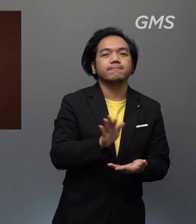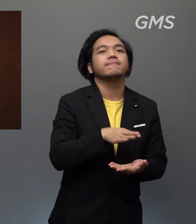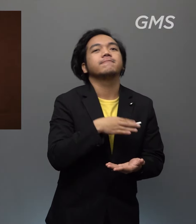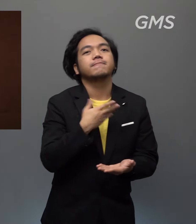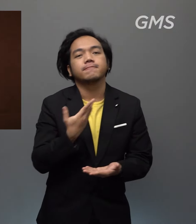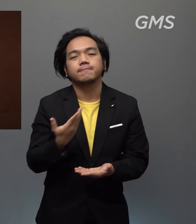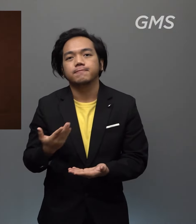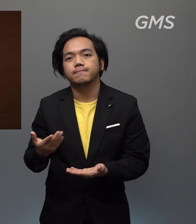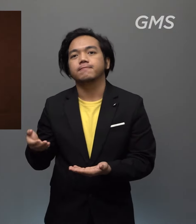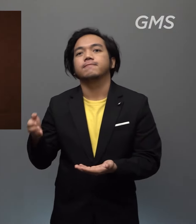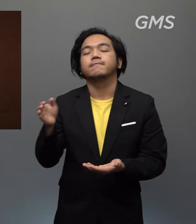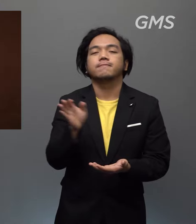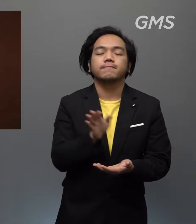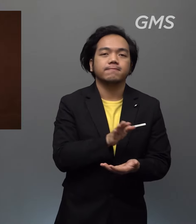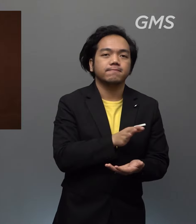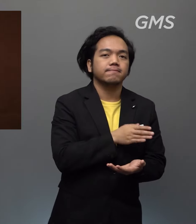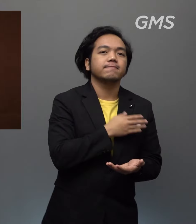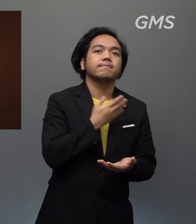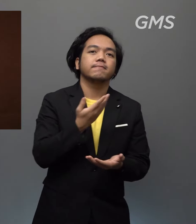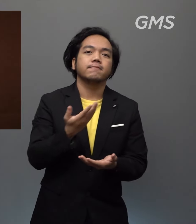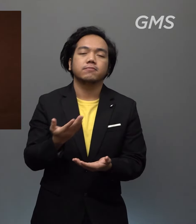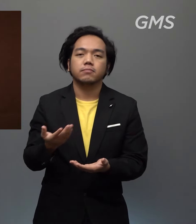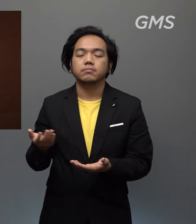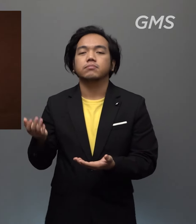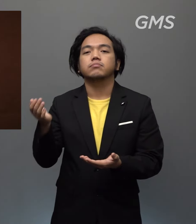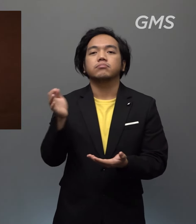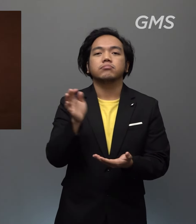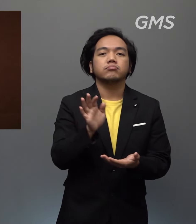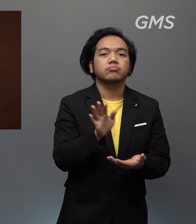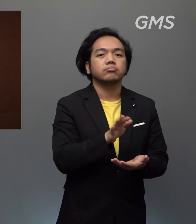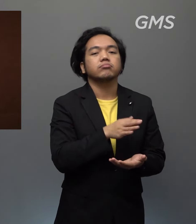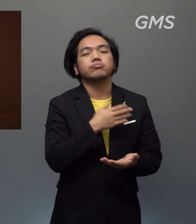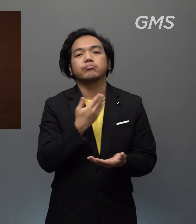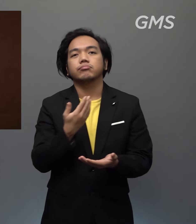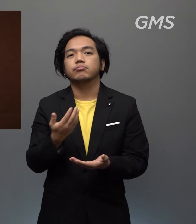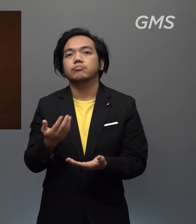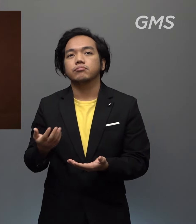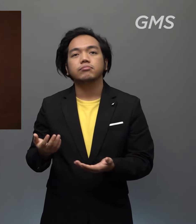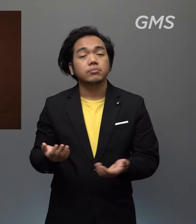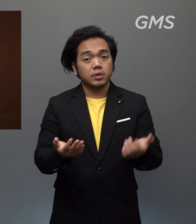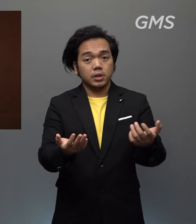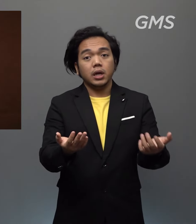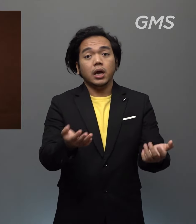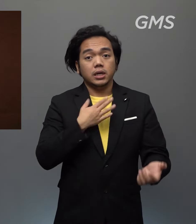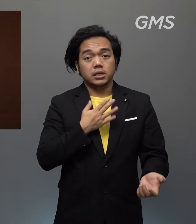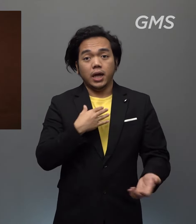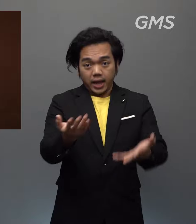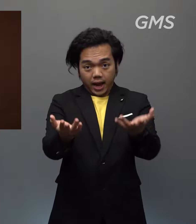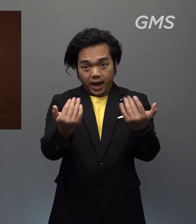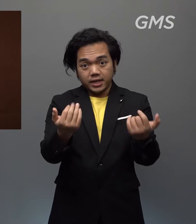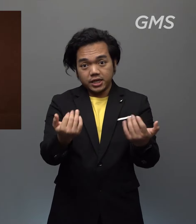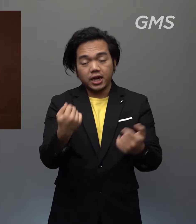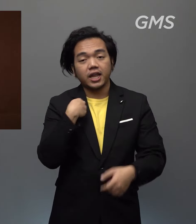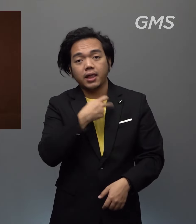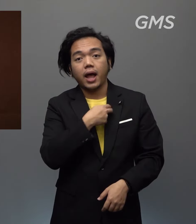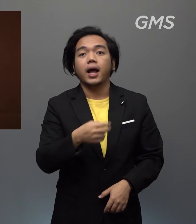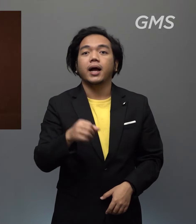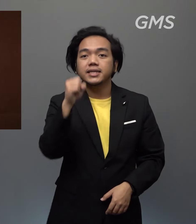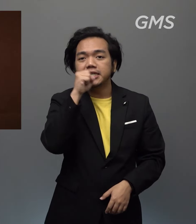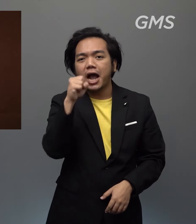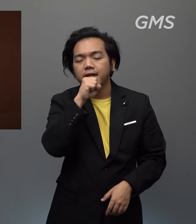yararara. Urima kata shikini kanana matakaya ratiarabaraba. Saya ajak kita semuanya menyanyikan satu lagu